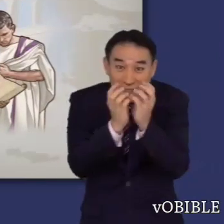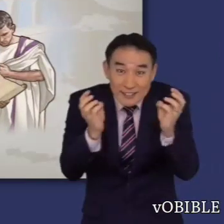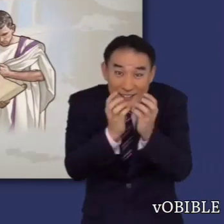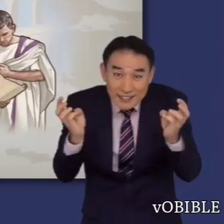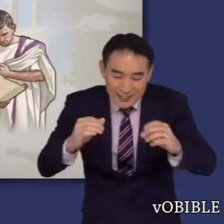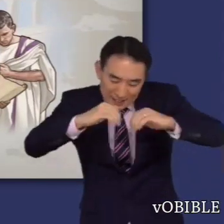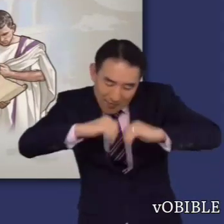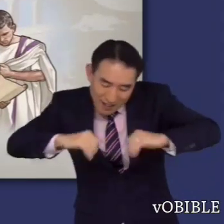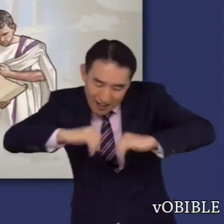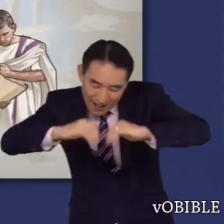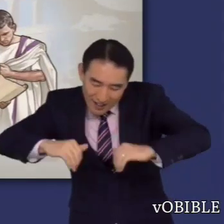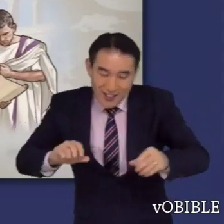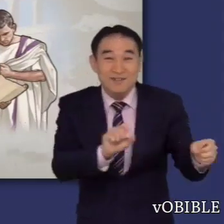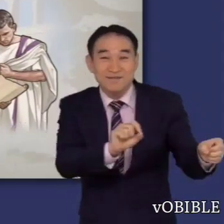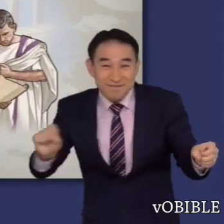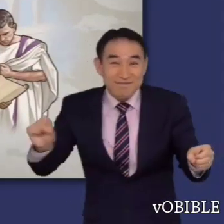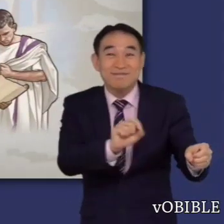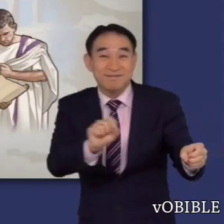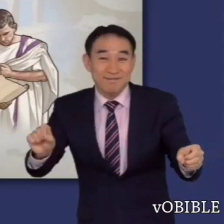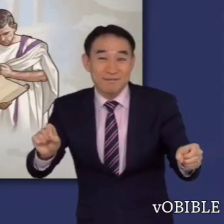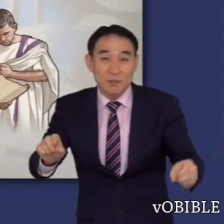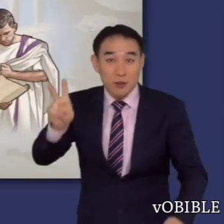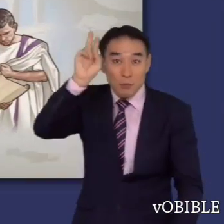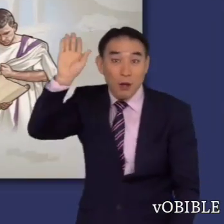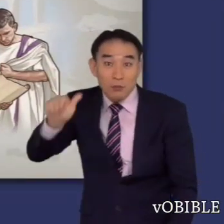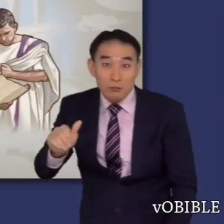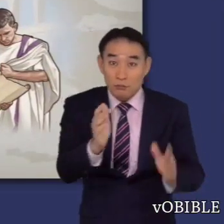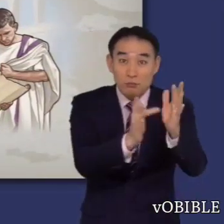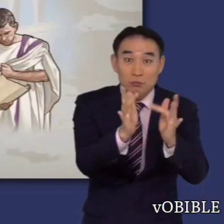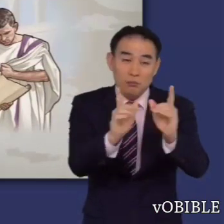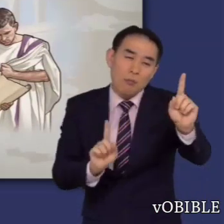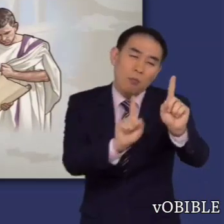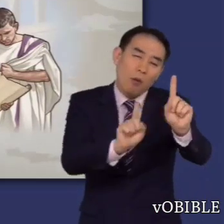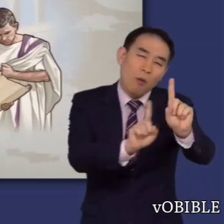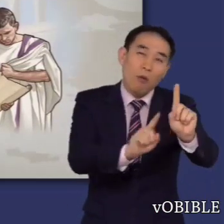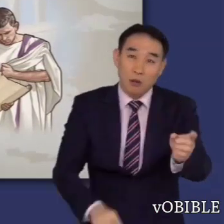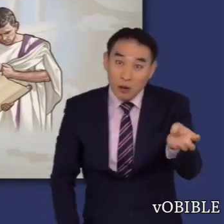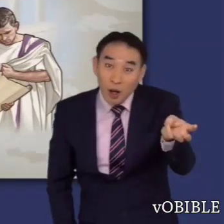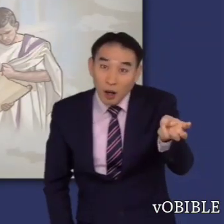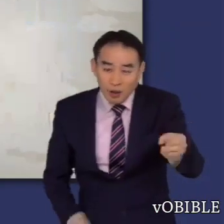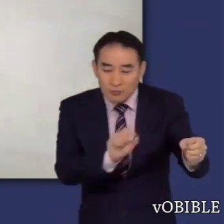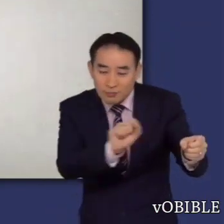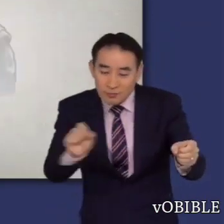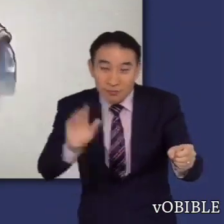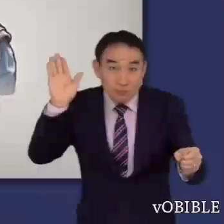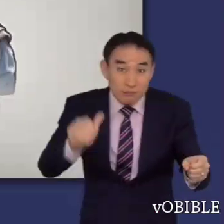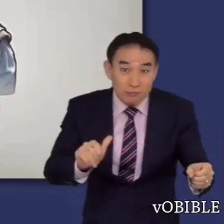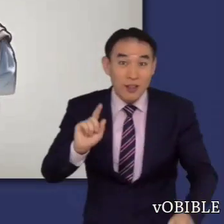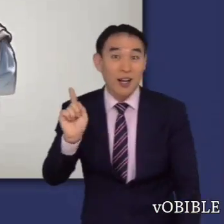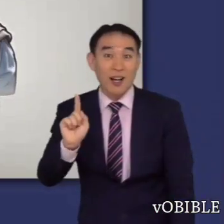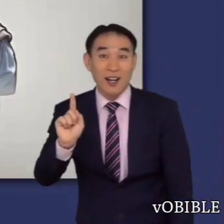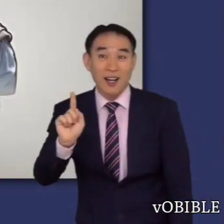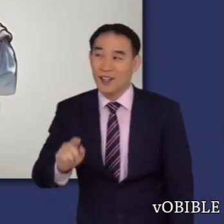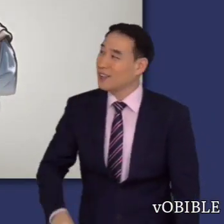解释，因为这些内容可能是罗马人和其他非犹太读者不熟悉的。马可福音